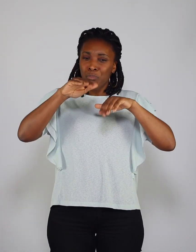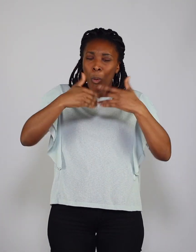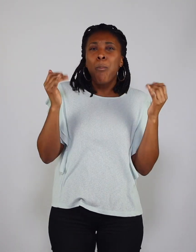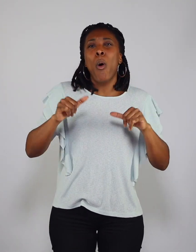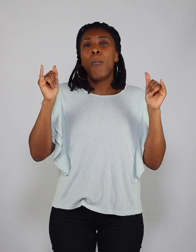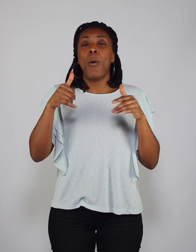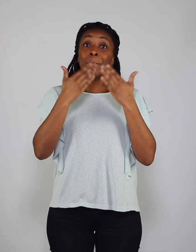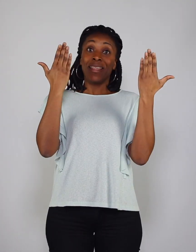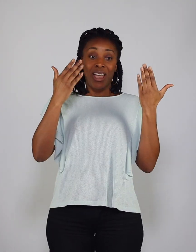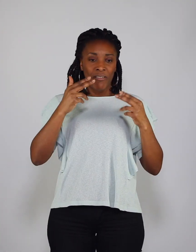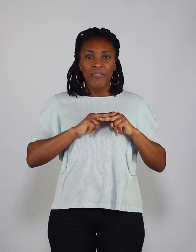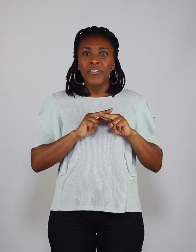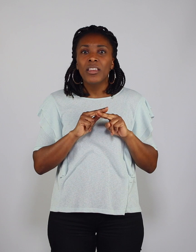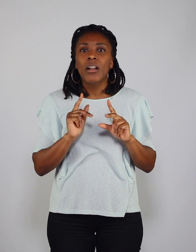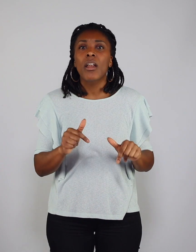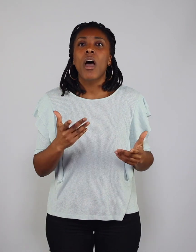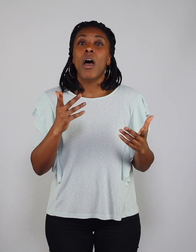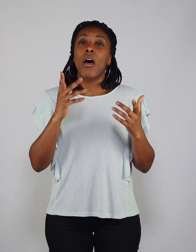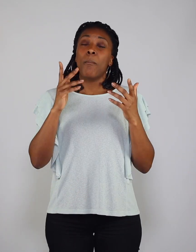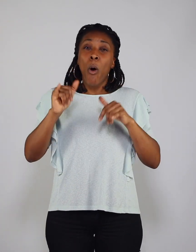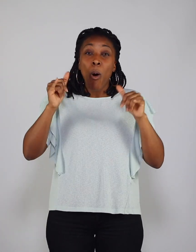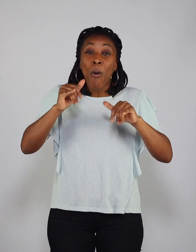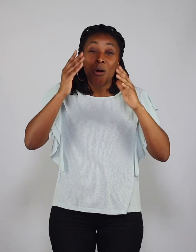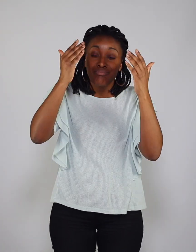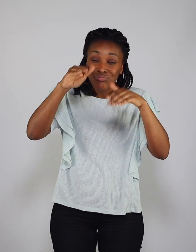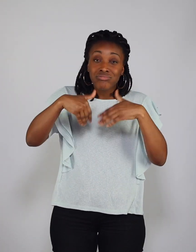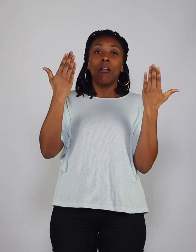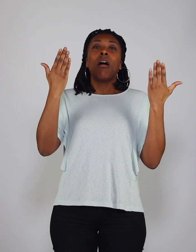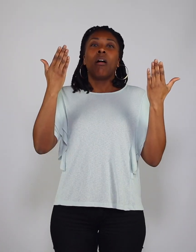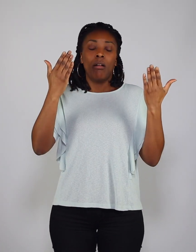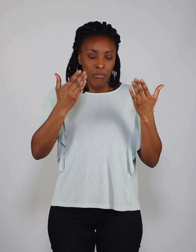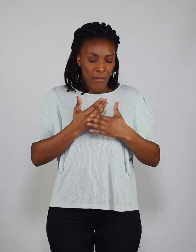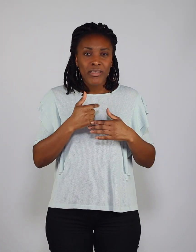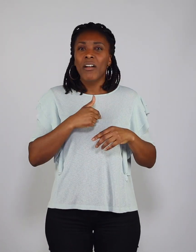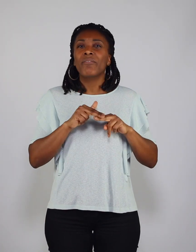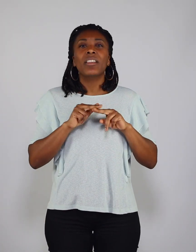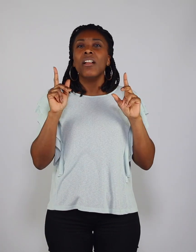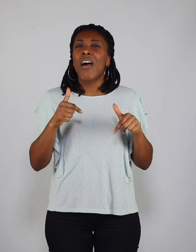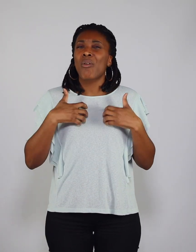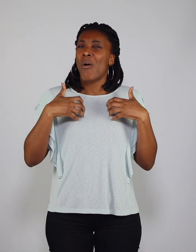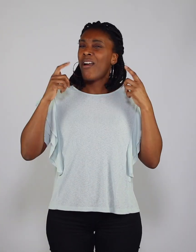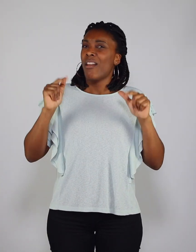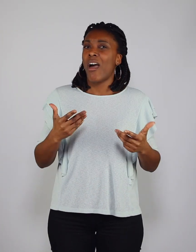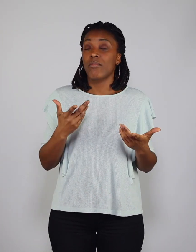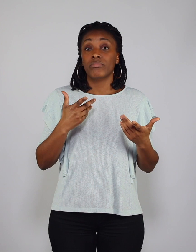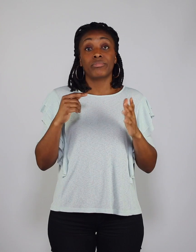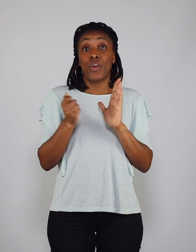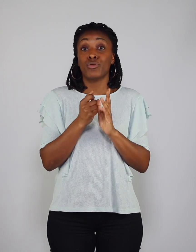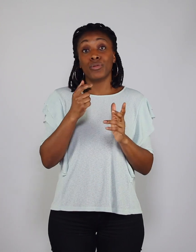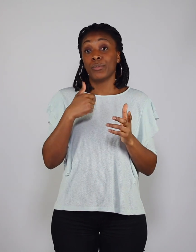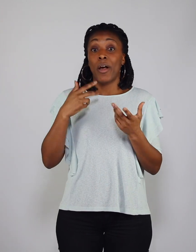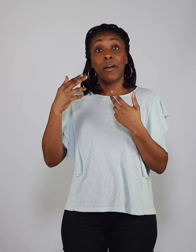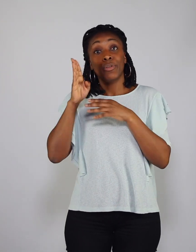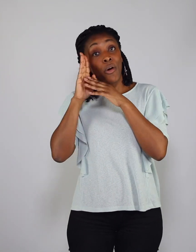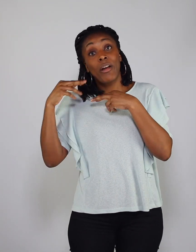que le matin, quand je me levais, ce vide était toujours là, cette colère, ce manque d'amour était toujours là. Et puis, un jour, je me suis retrouvée à la rue.